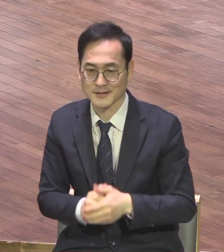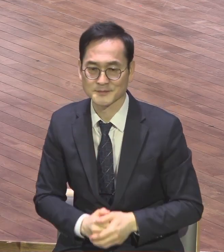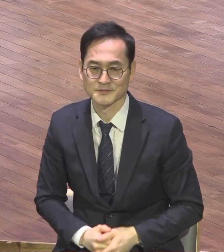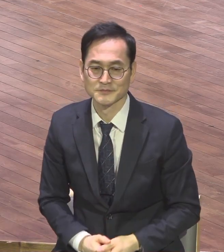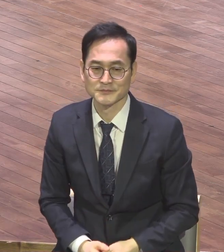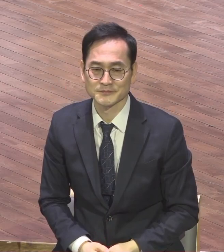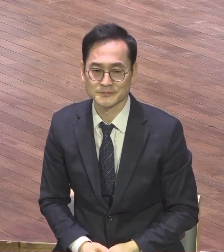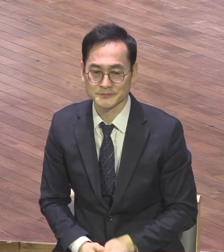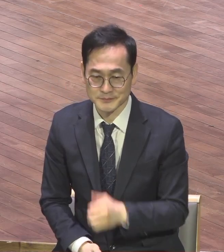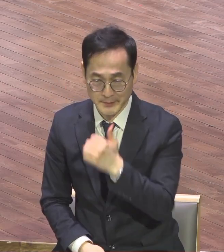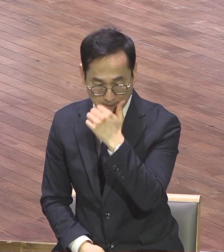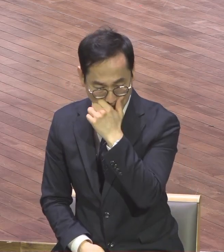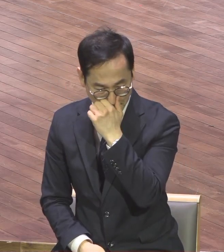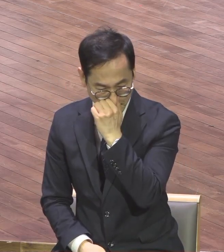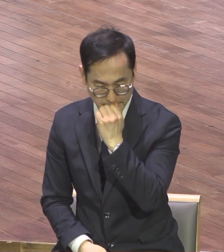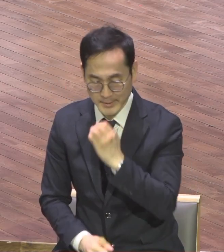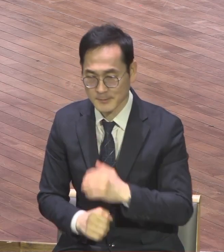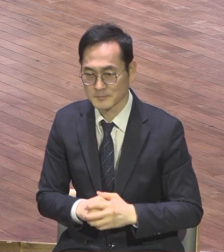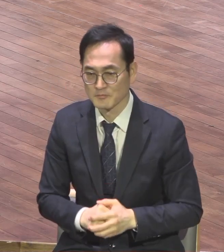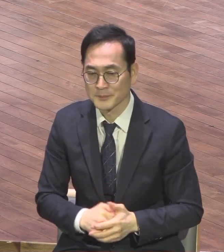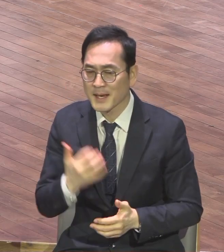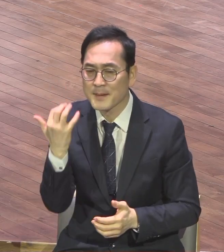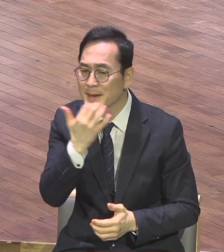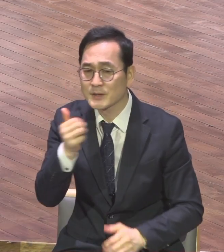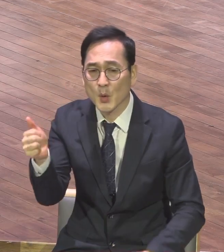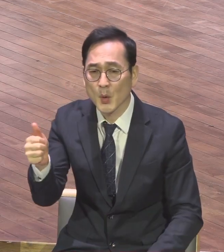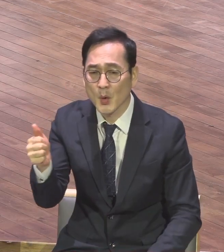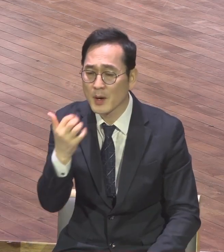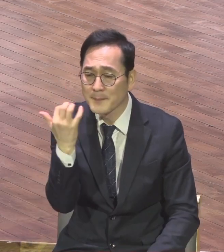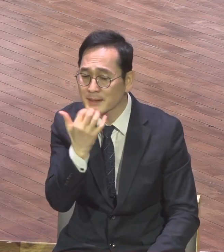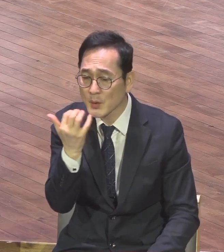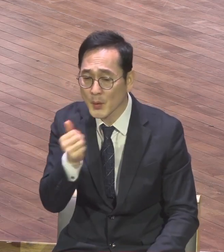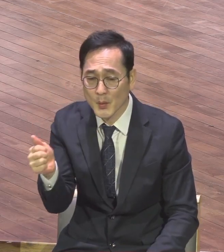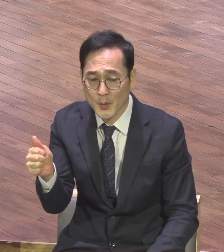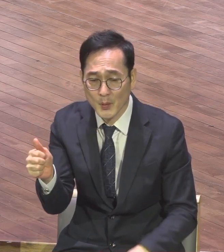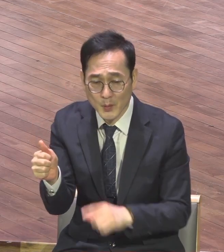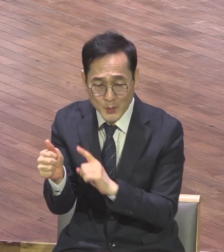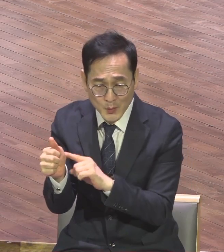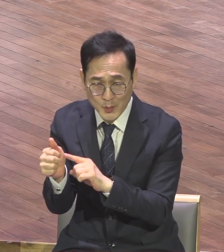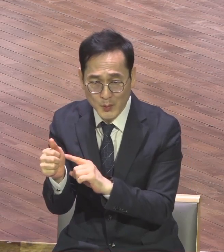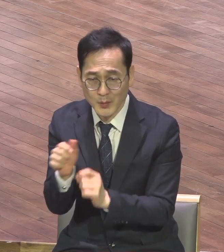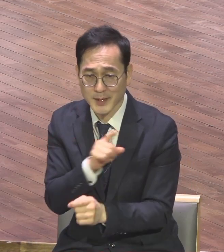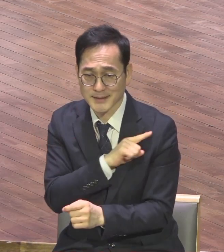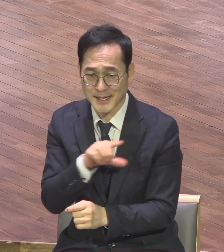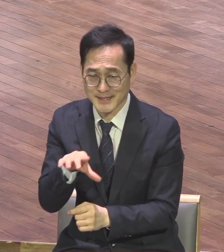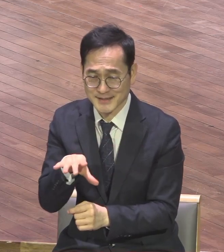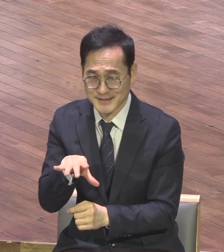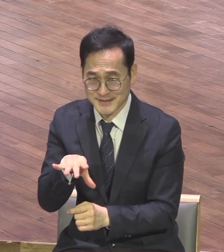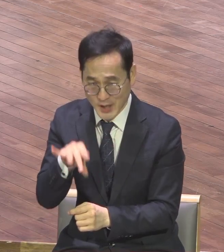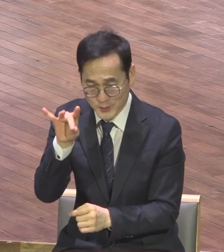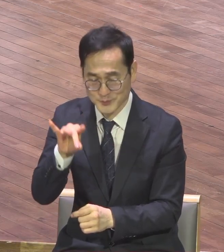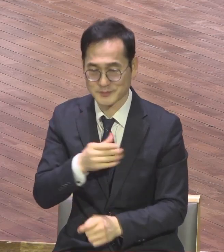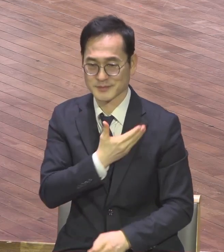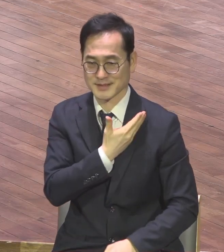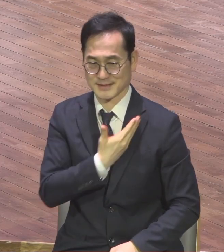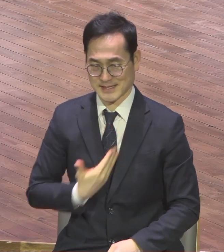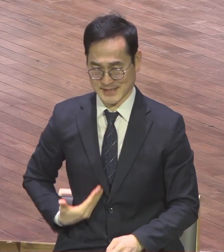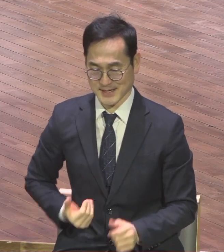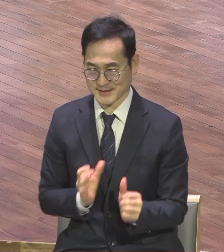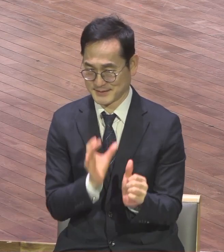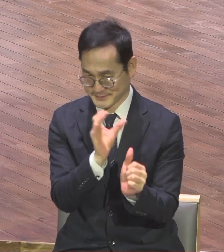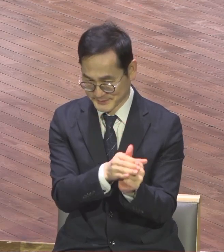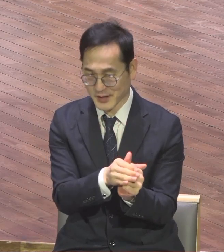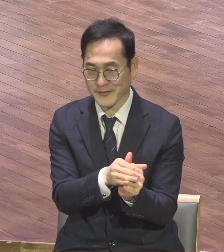오늘 본문 말씀은요 사도 이 베드로가 첫 번째 그렇게 사도로 이제